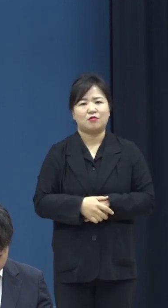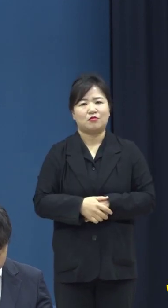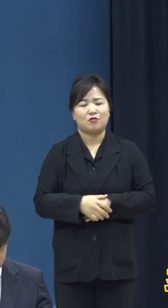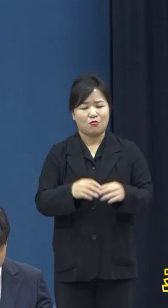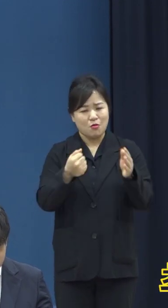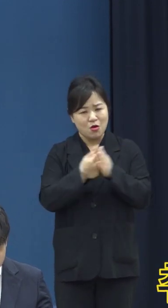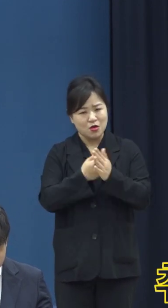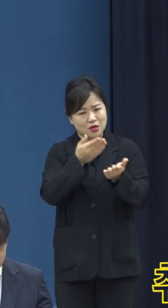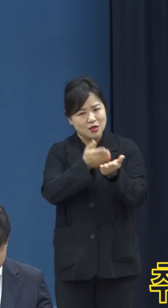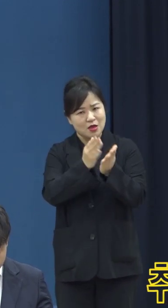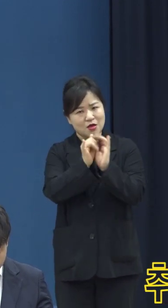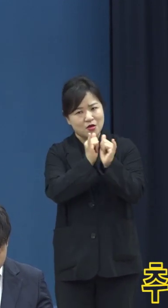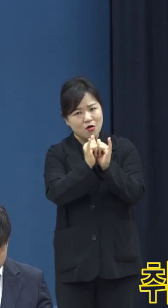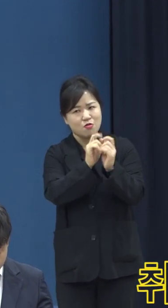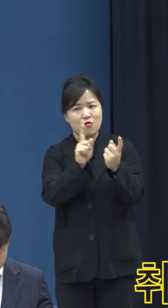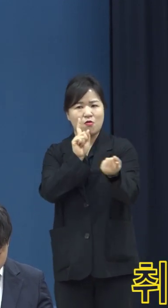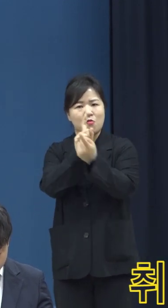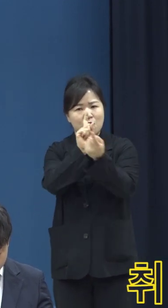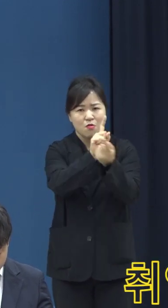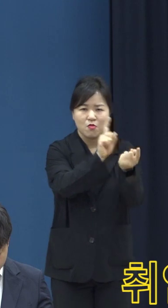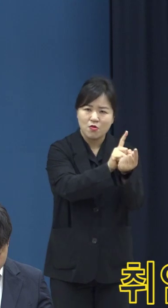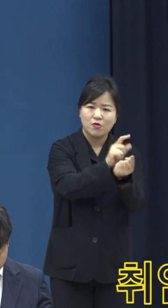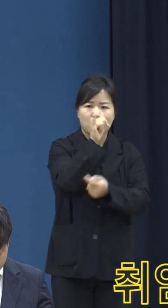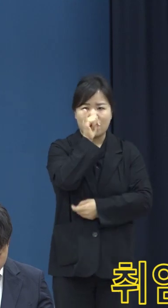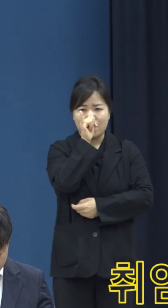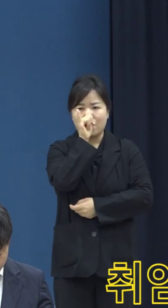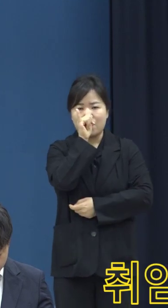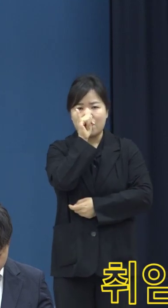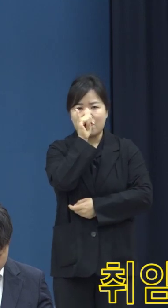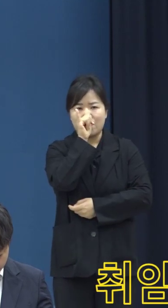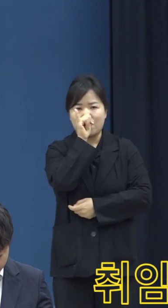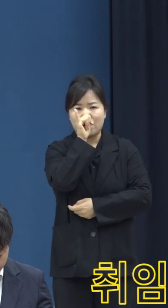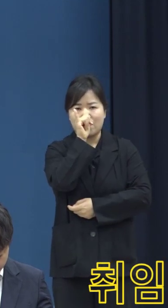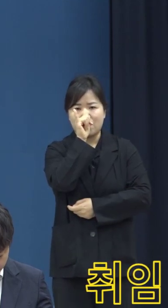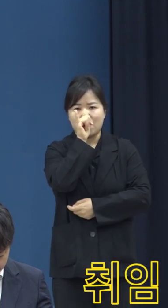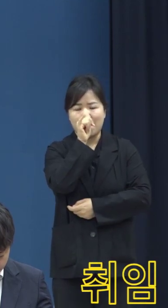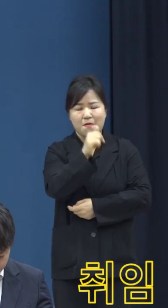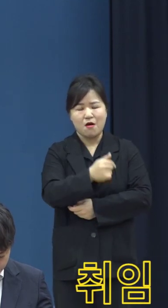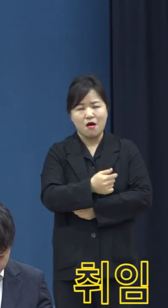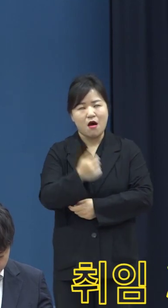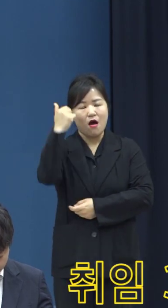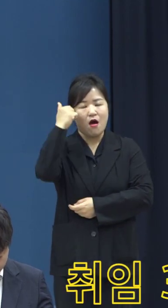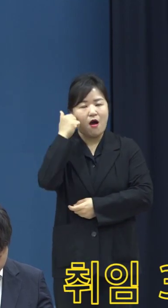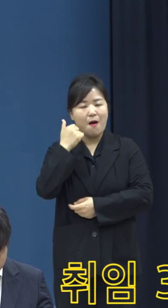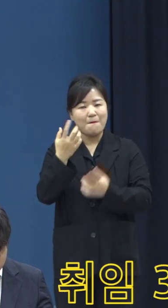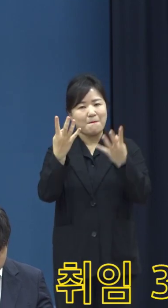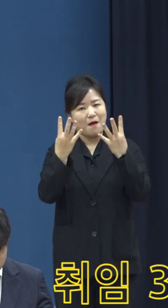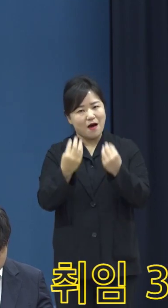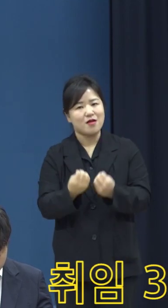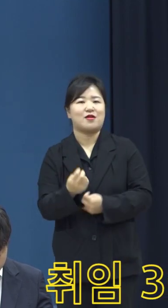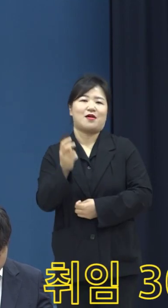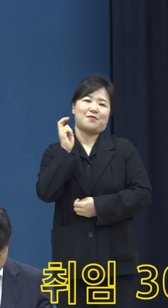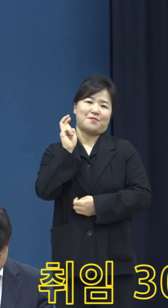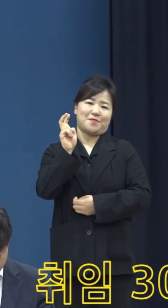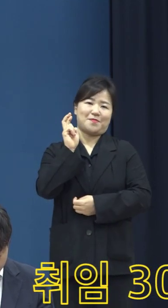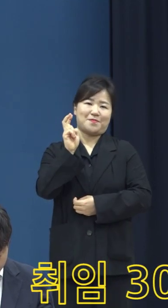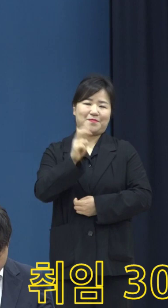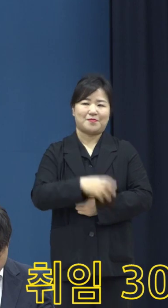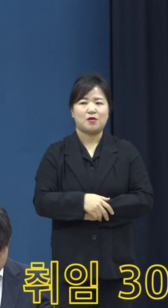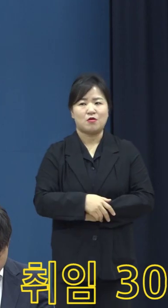보니까 기자분들도 그동안 몇 번 뵙고 했었는데 정말로 많은 것을 느끼는 그런 300일이 아니었나